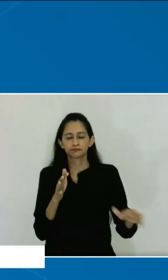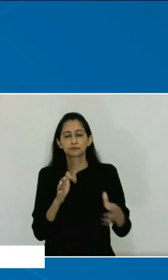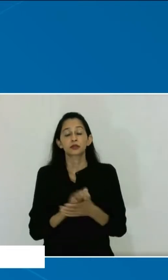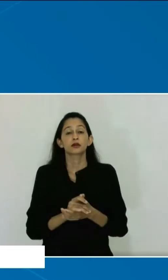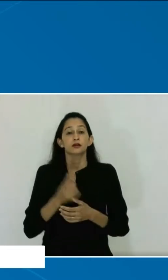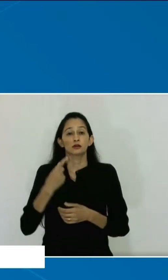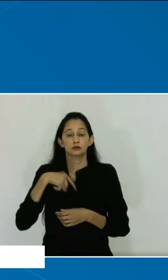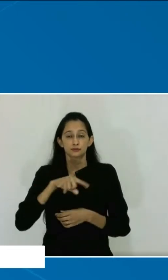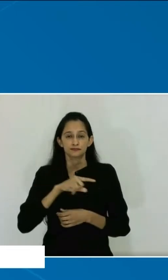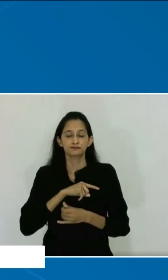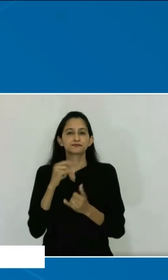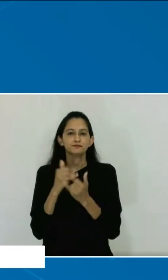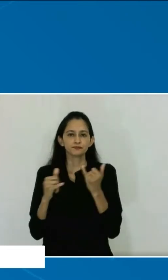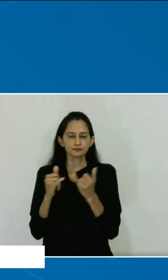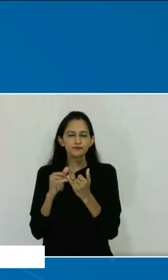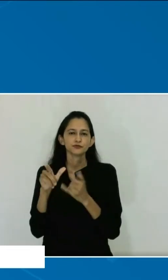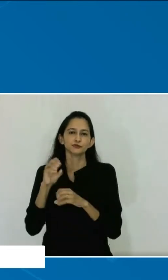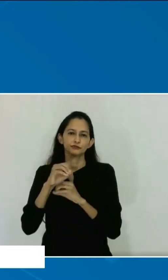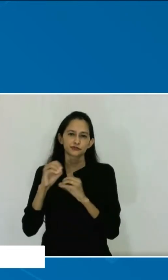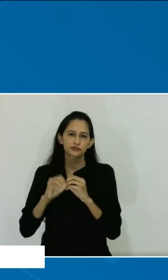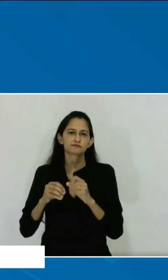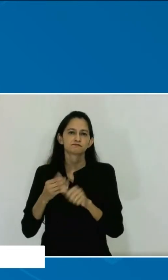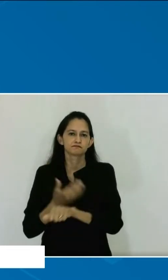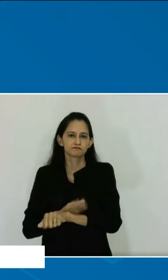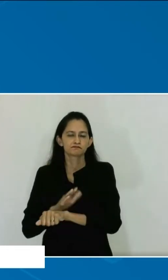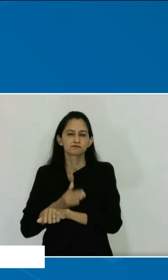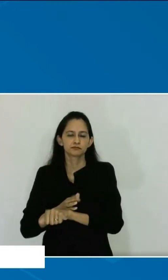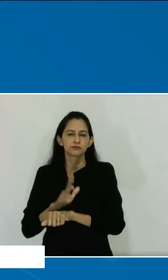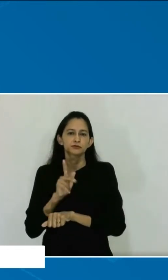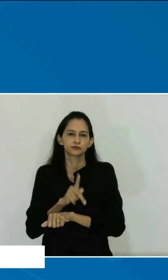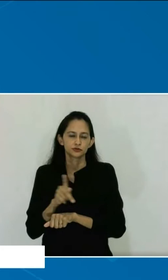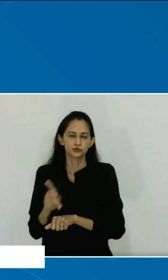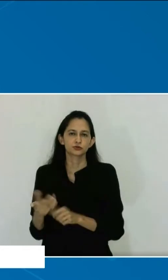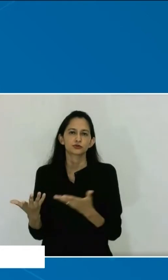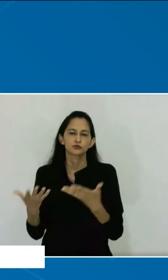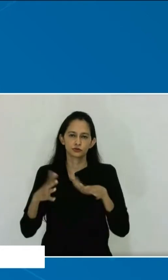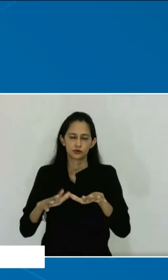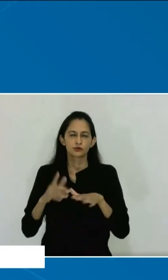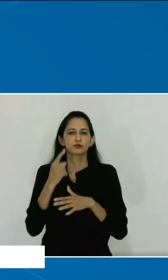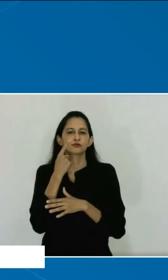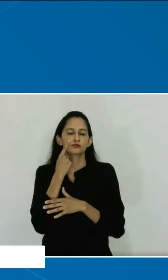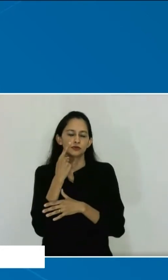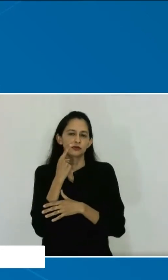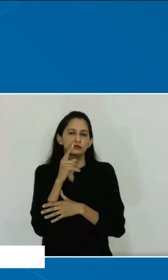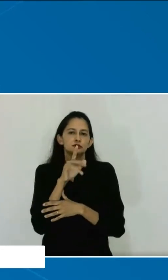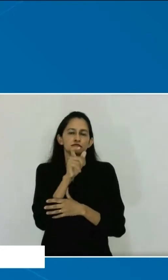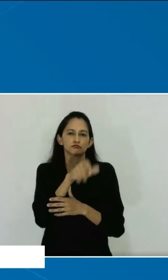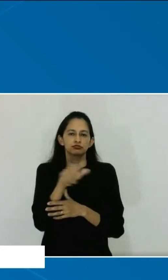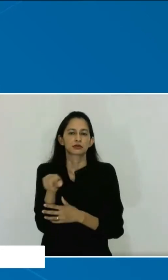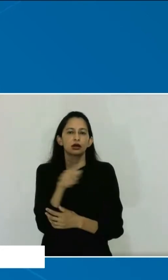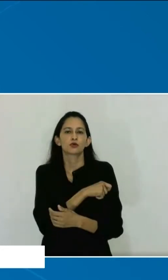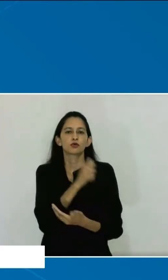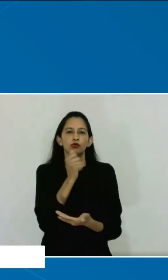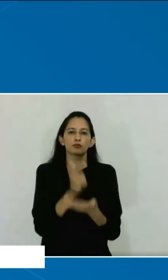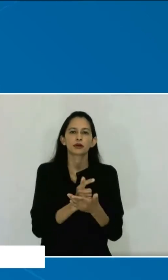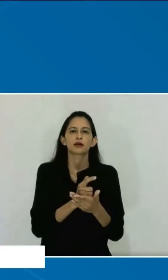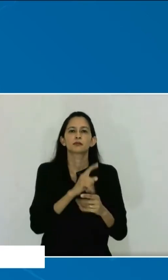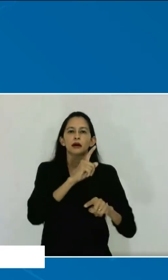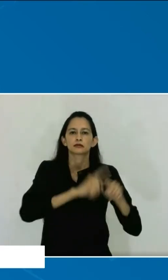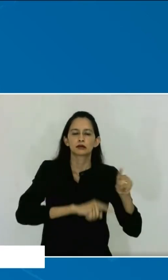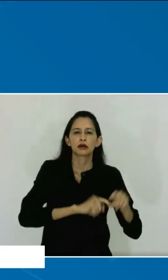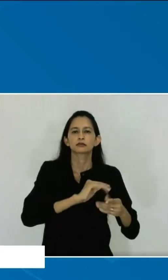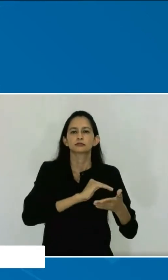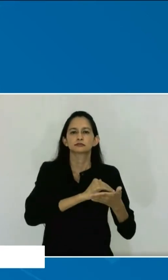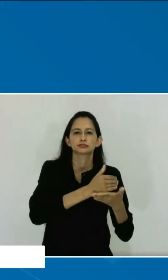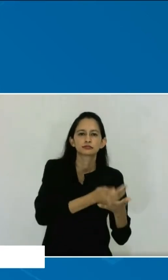formação do professor, treinamento, a questão da inclusão dos estudantes por meio, portanto, da aquisição de equipamentos, tablets,